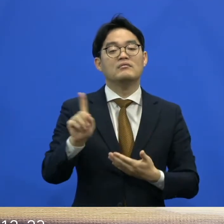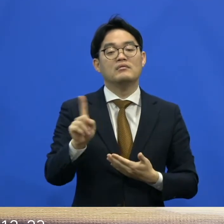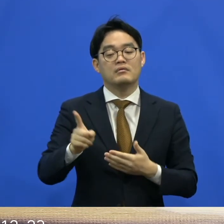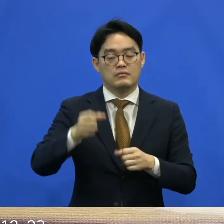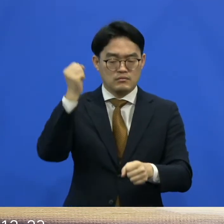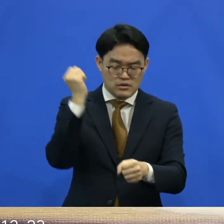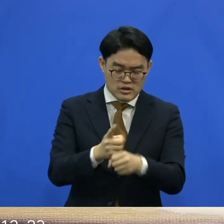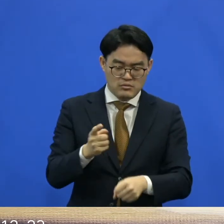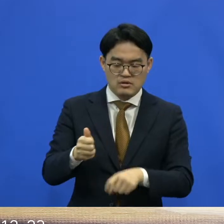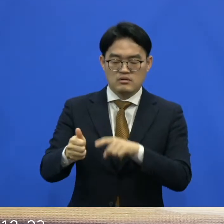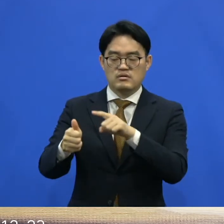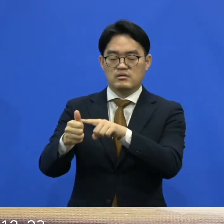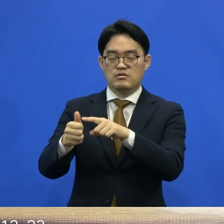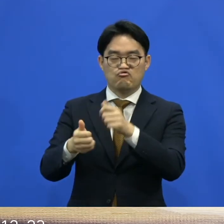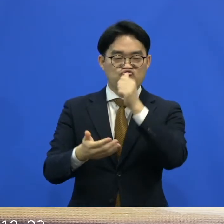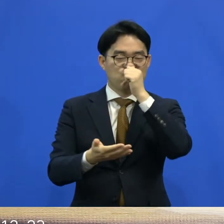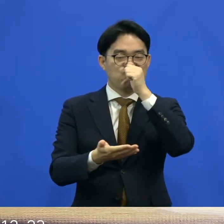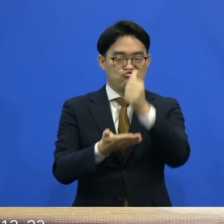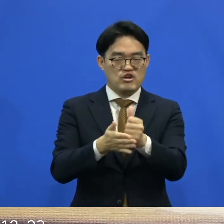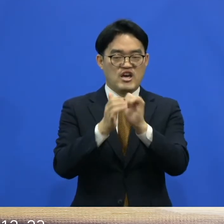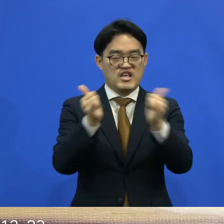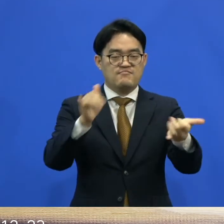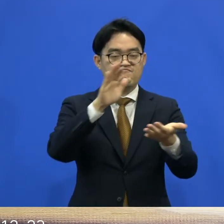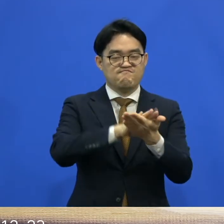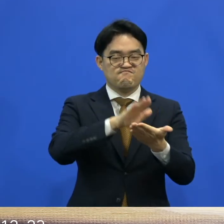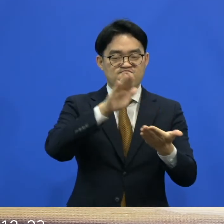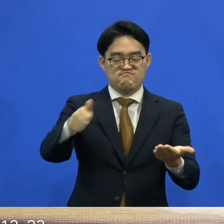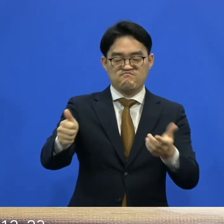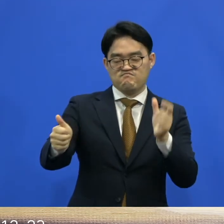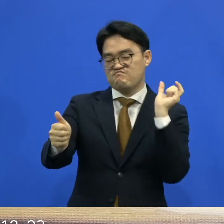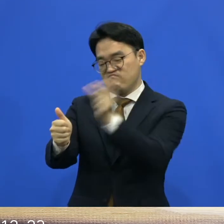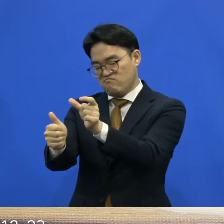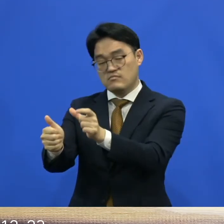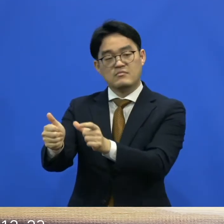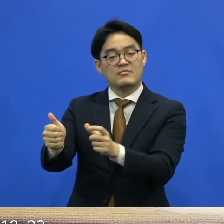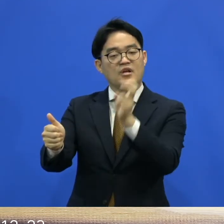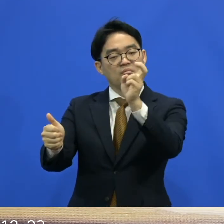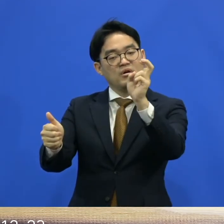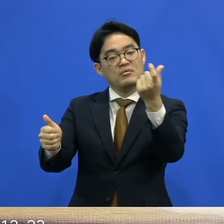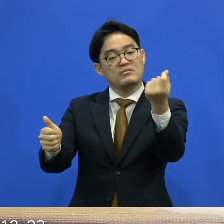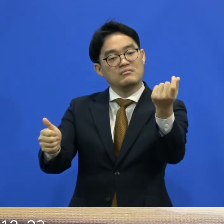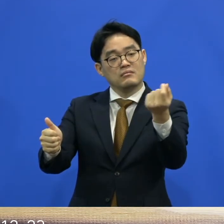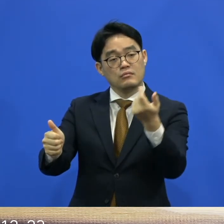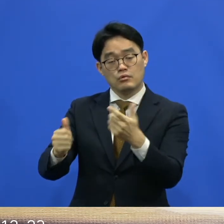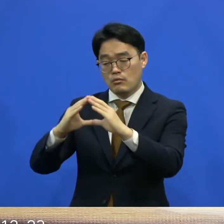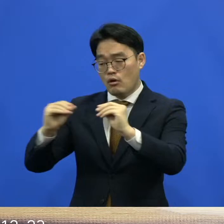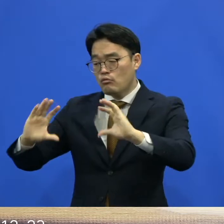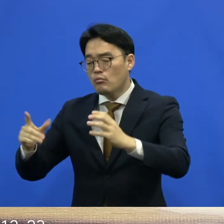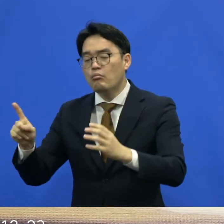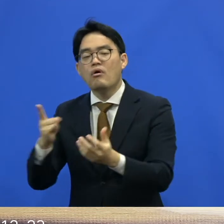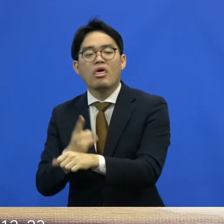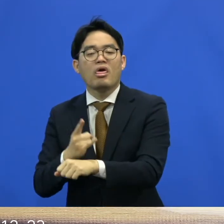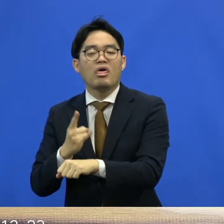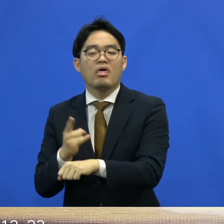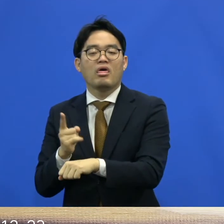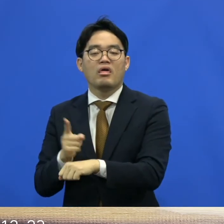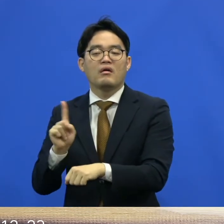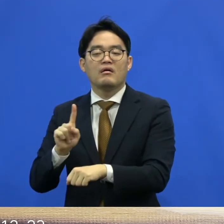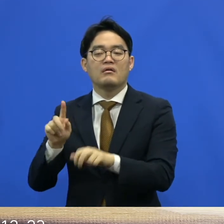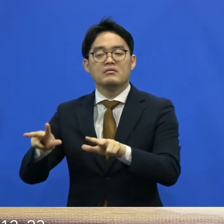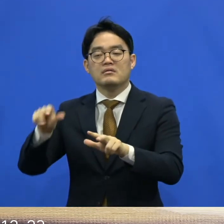딱지가 붙은 범죄한 노예가 이국에서 어디를 간단 말이에요. 더 이상 인생이